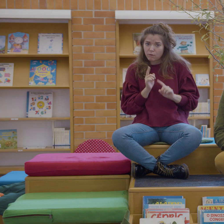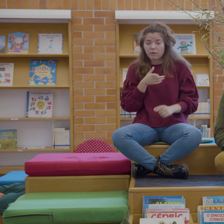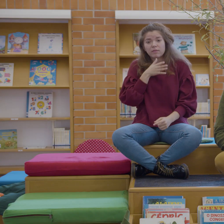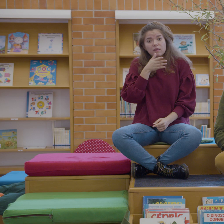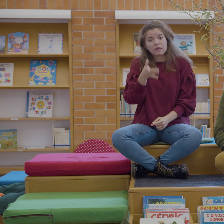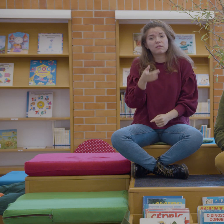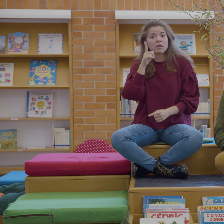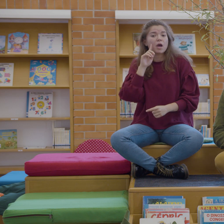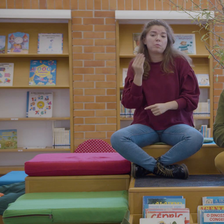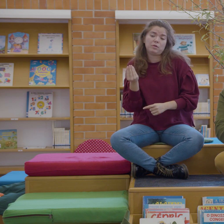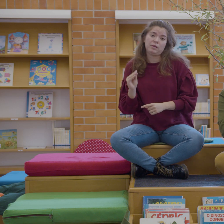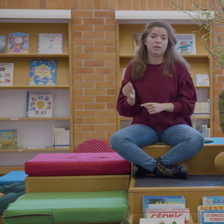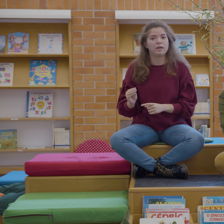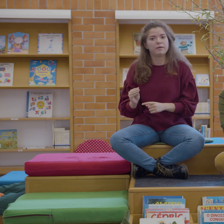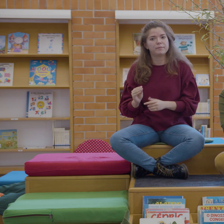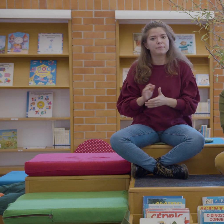dizia a Mara.